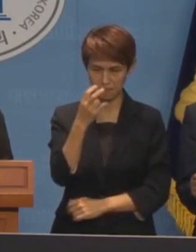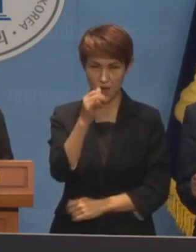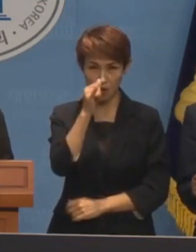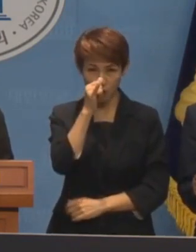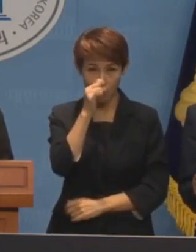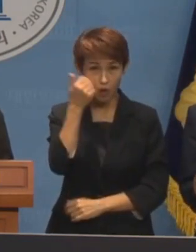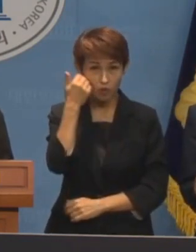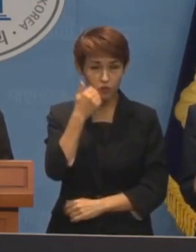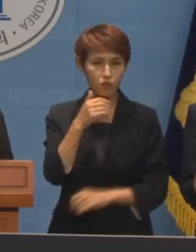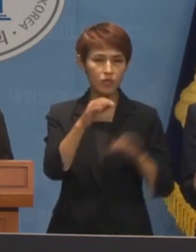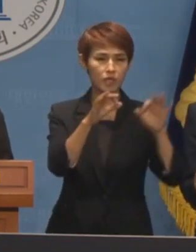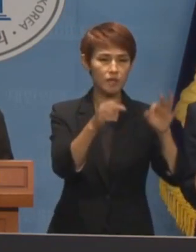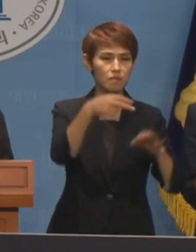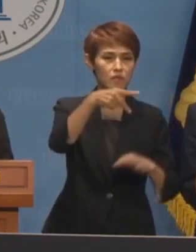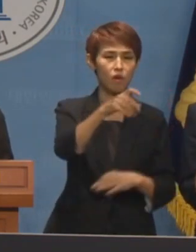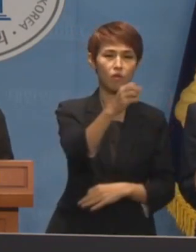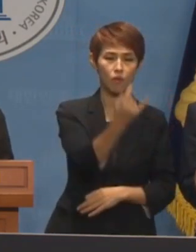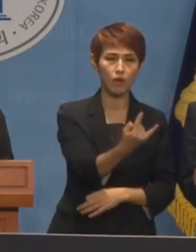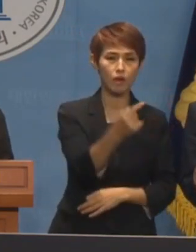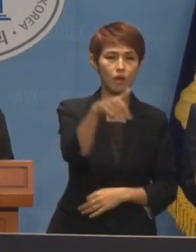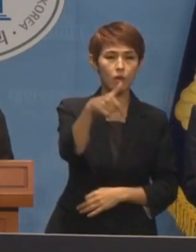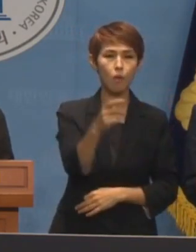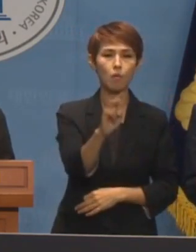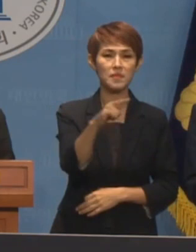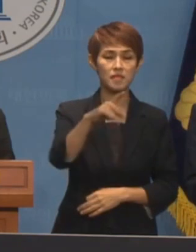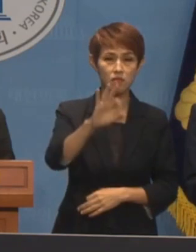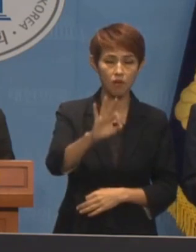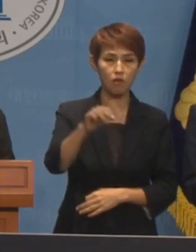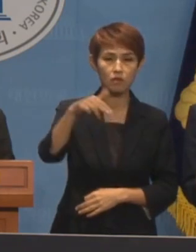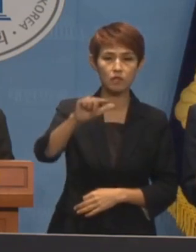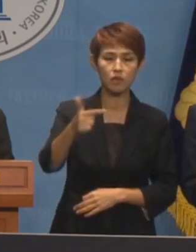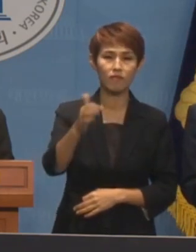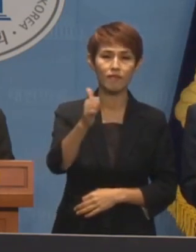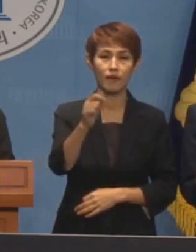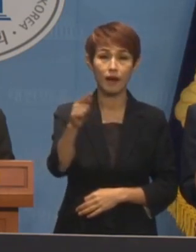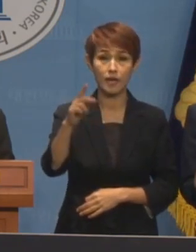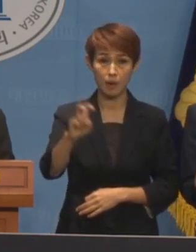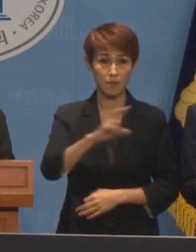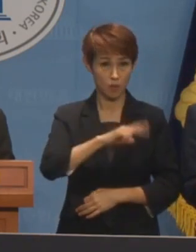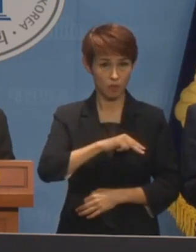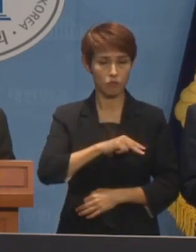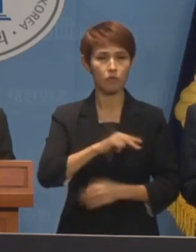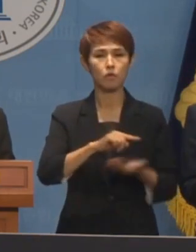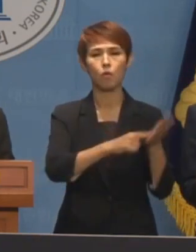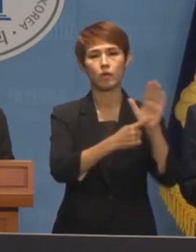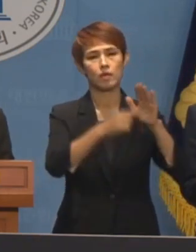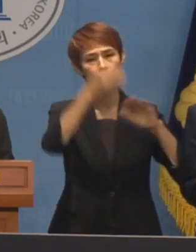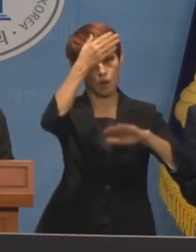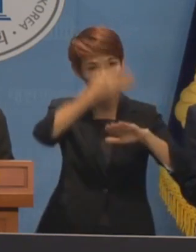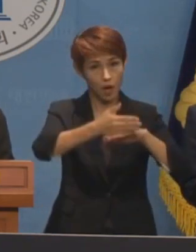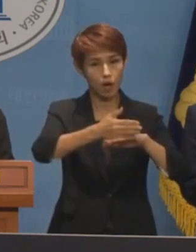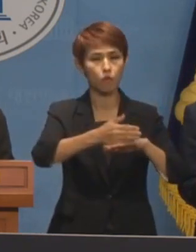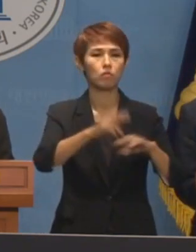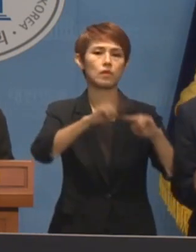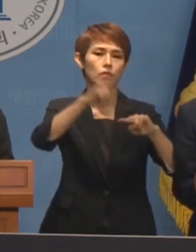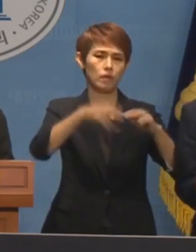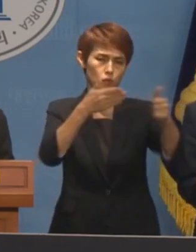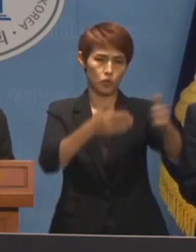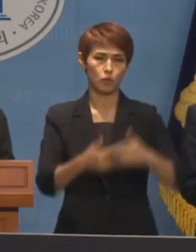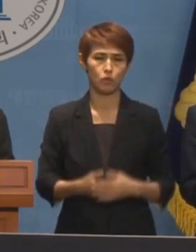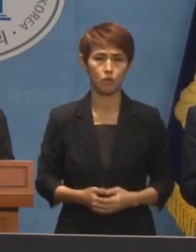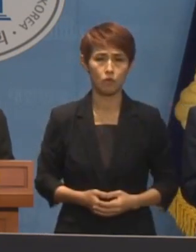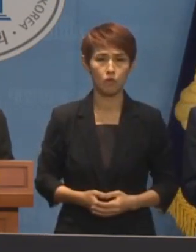않는 김성애, 고민정, 천하람 의원을 공개 사과하고 사퇴하라. 우리는 대한민국